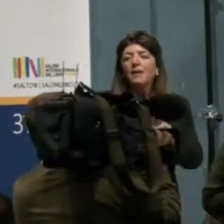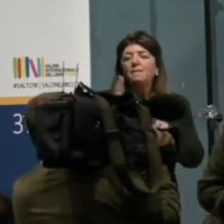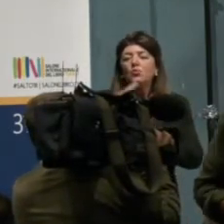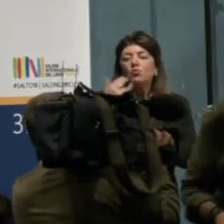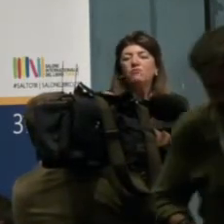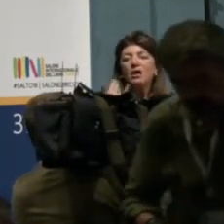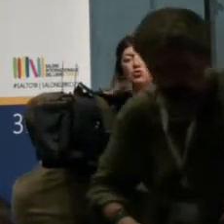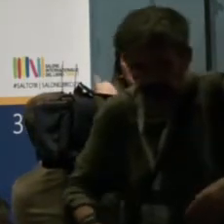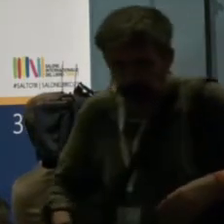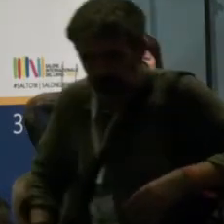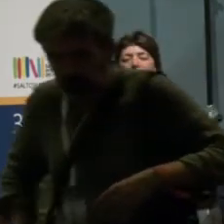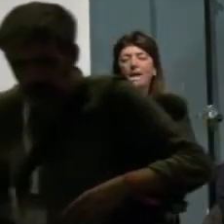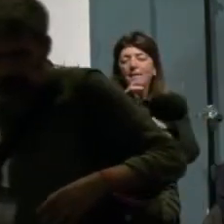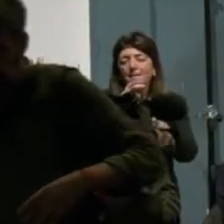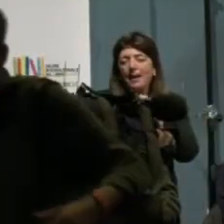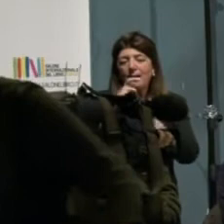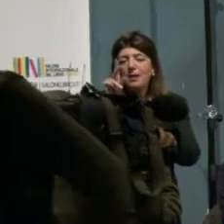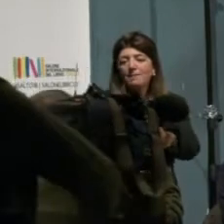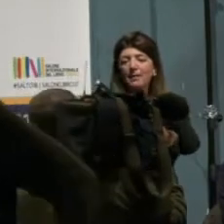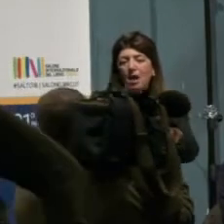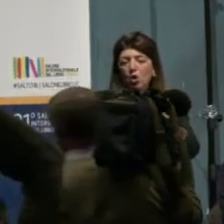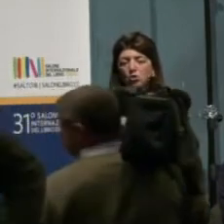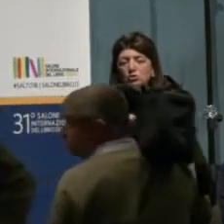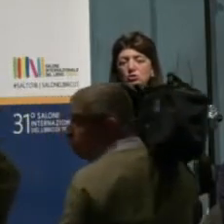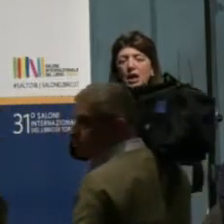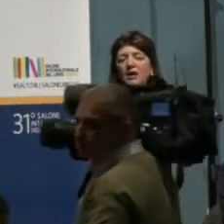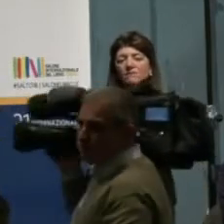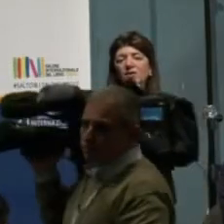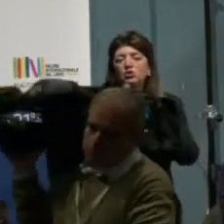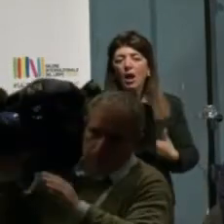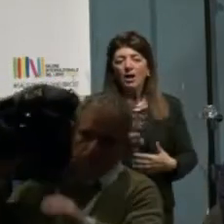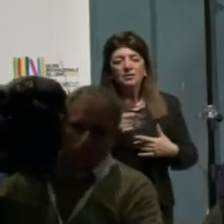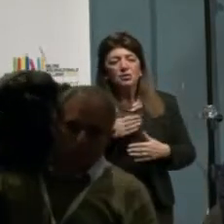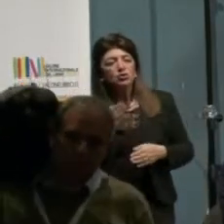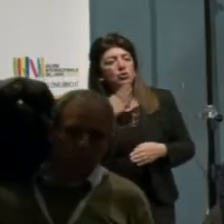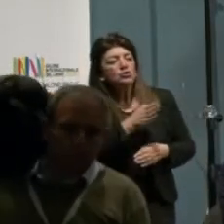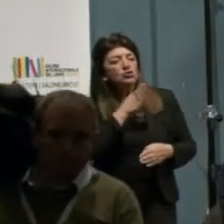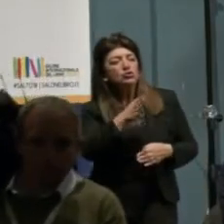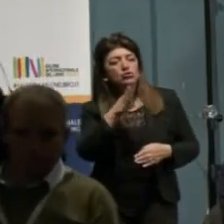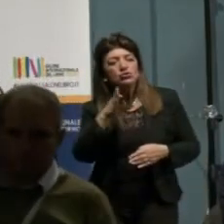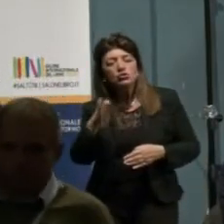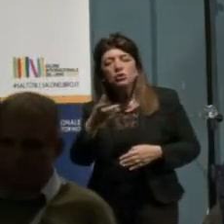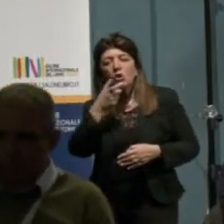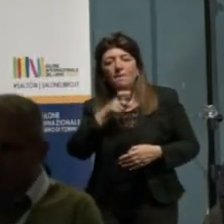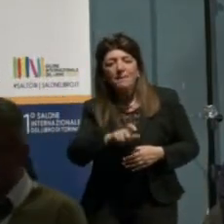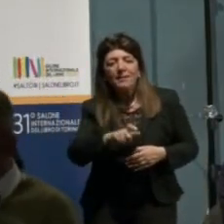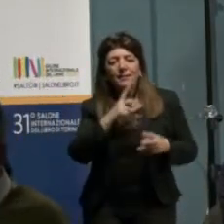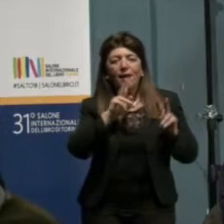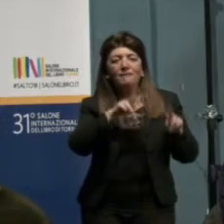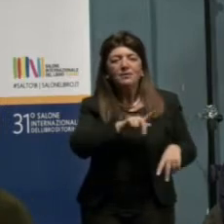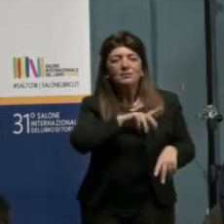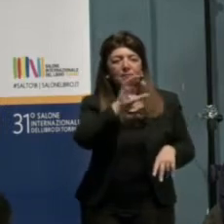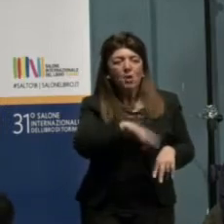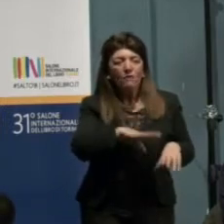argomento ma andare in giro parlare per tenere accesa illuminata la verità per giulio non è così